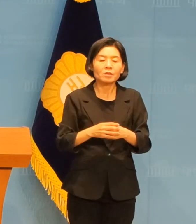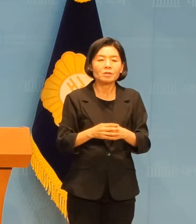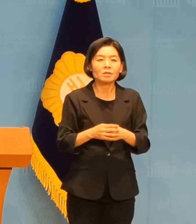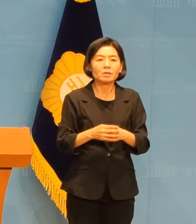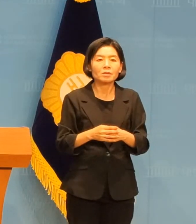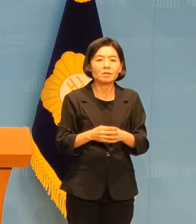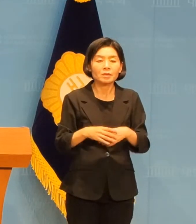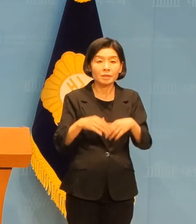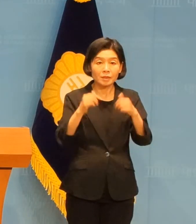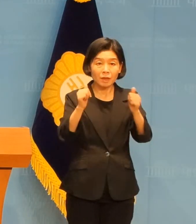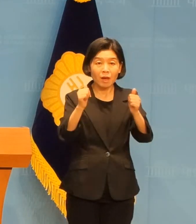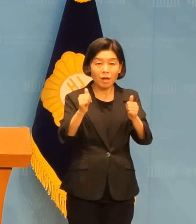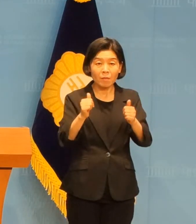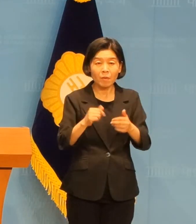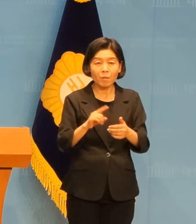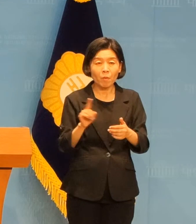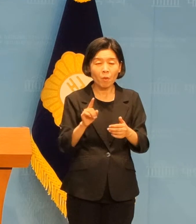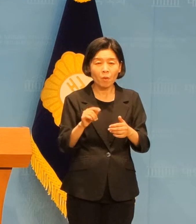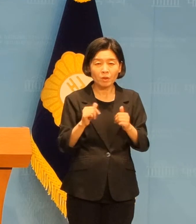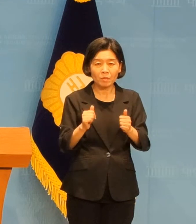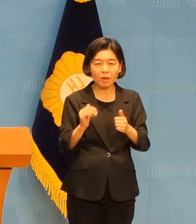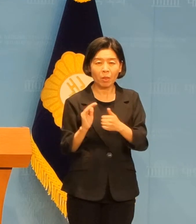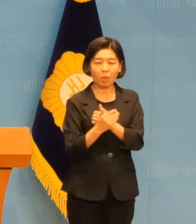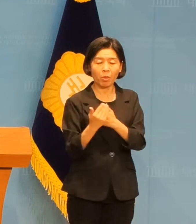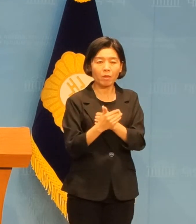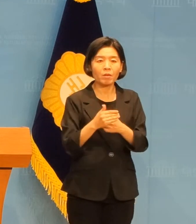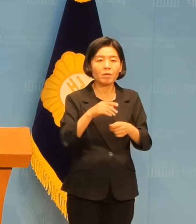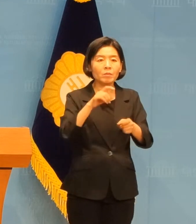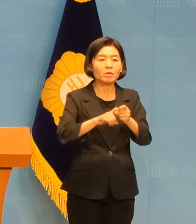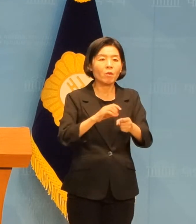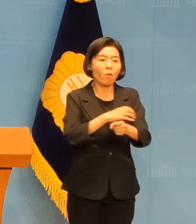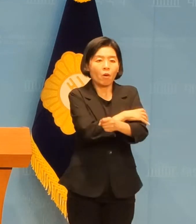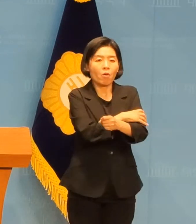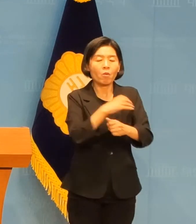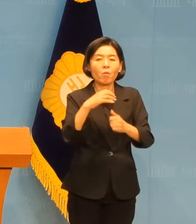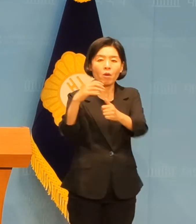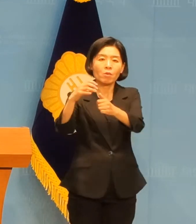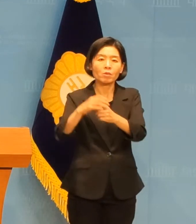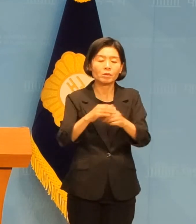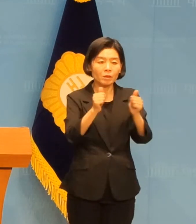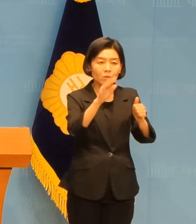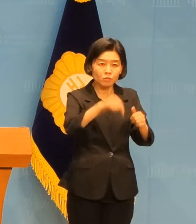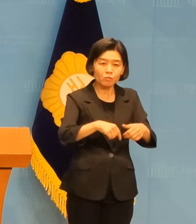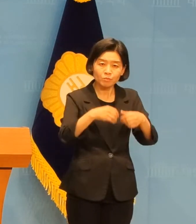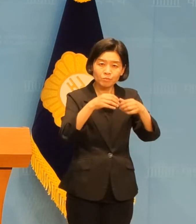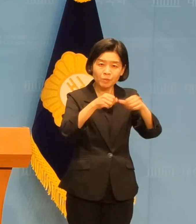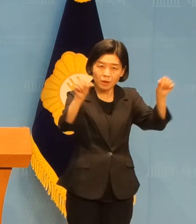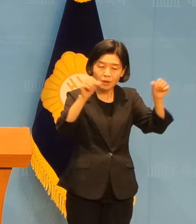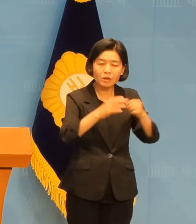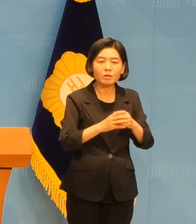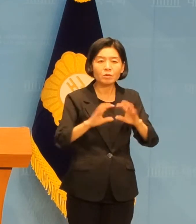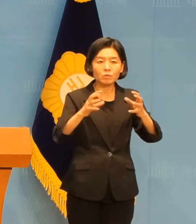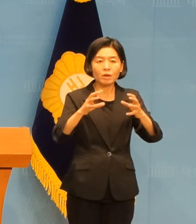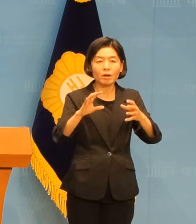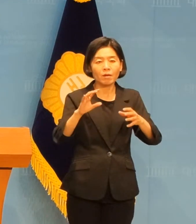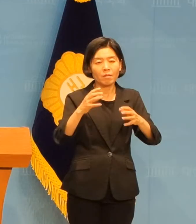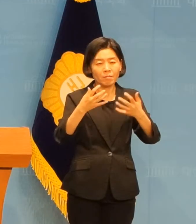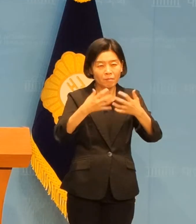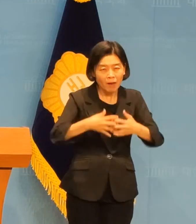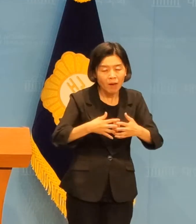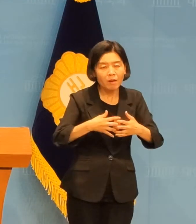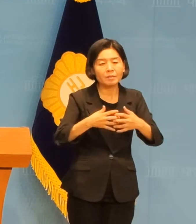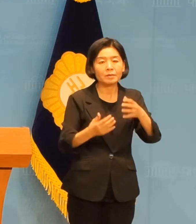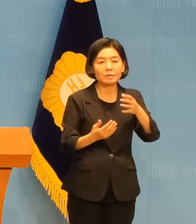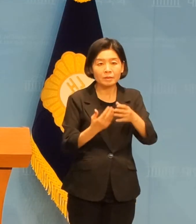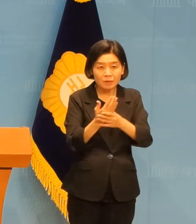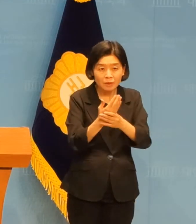자신의 사법 리스크를 덮는 데 온갖 권력을 이용하고 사법부를 파괴하며 국가 마비 사태에서도